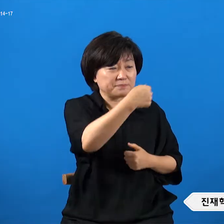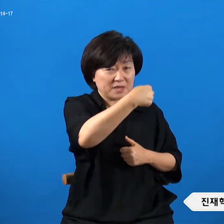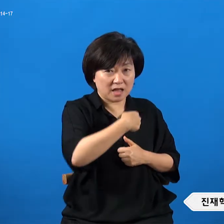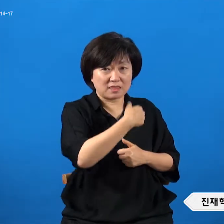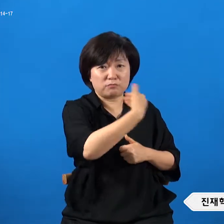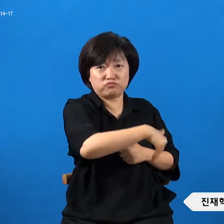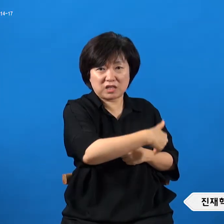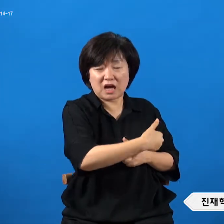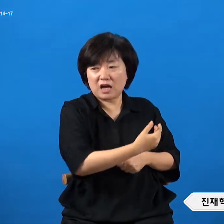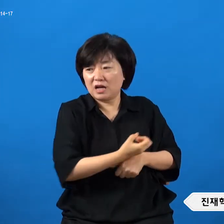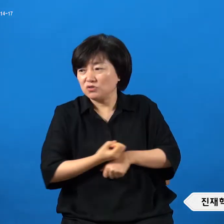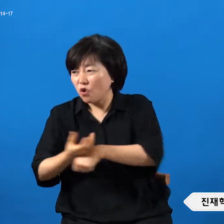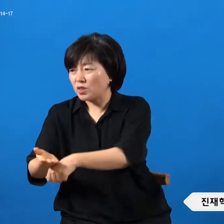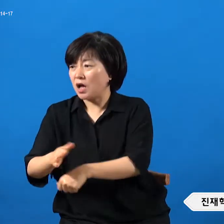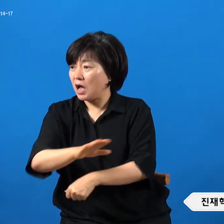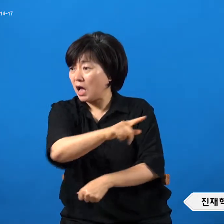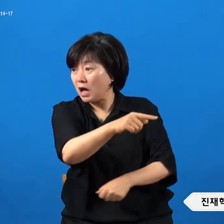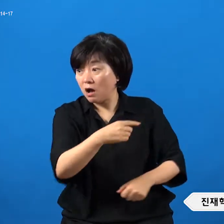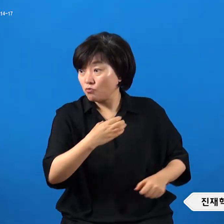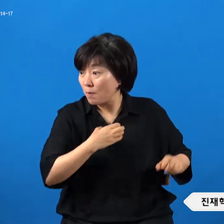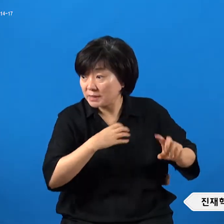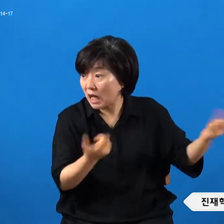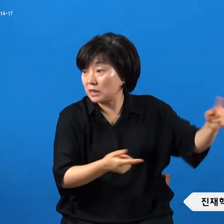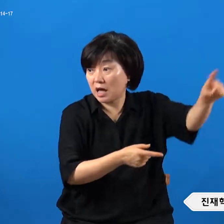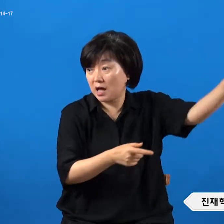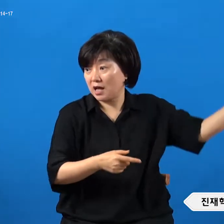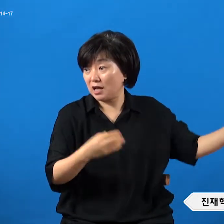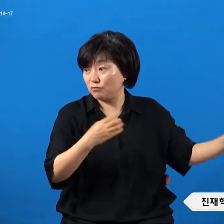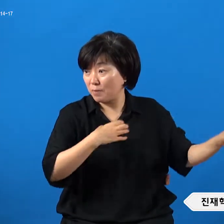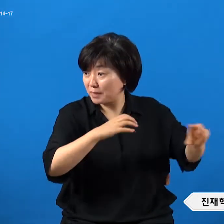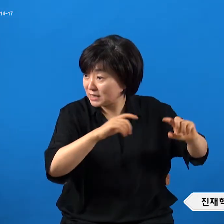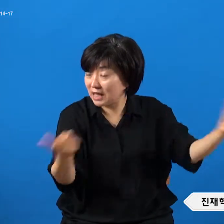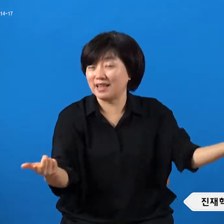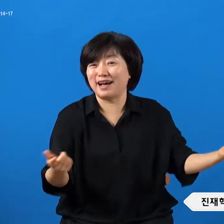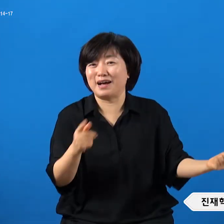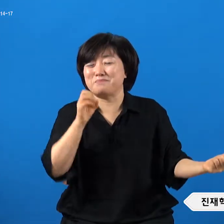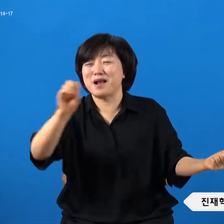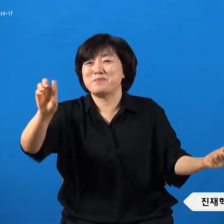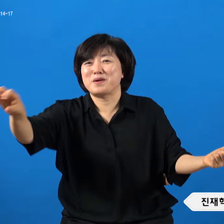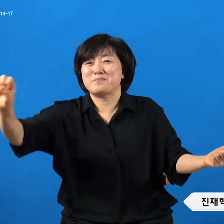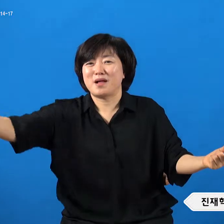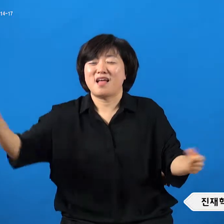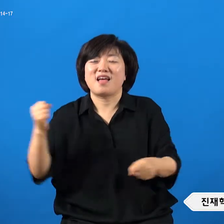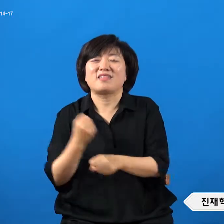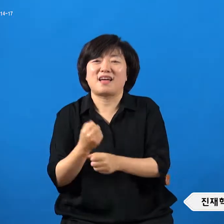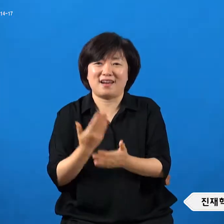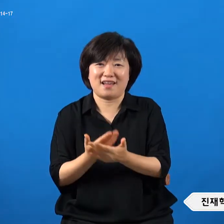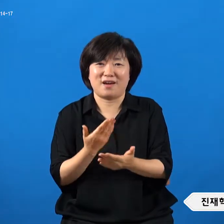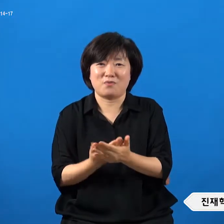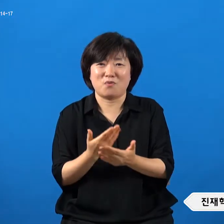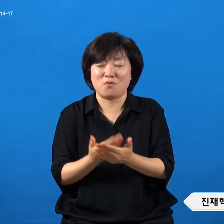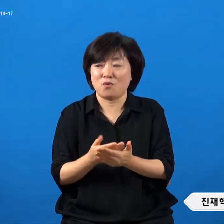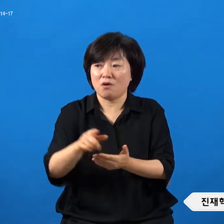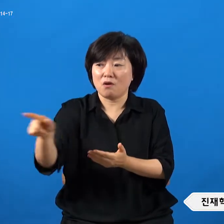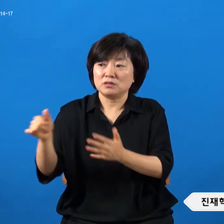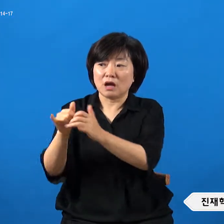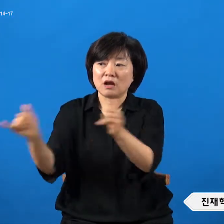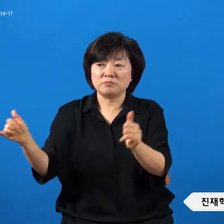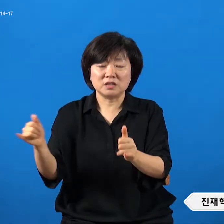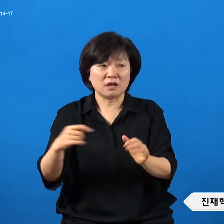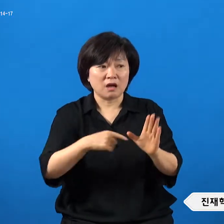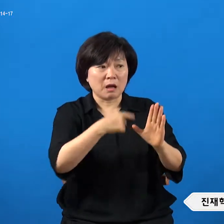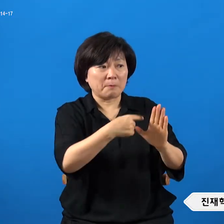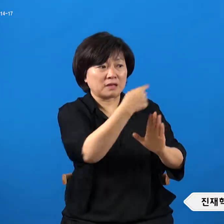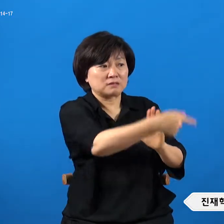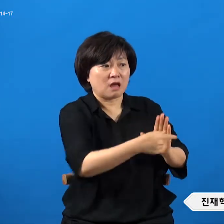많고 어려운 곳이라서 선교사도 제대로 오지 않습니다. 단기팀도 한 군데도 제대로 오지